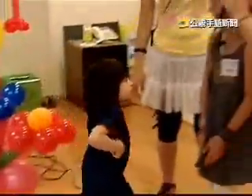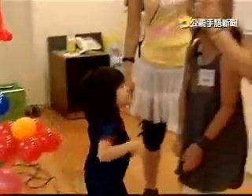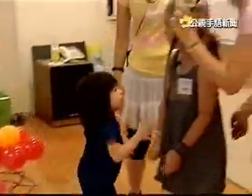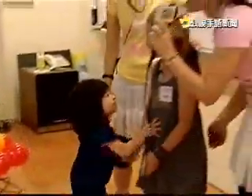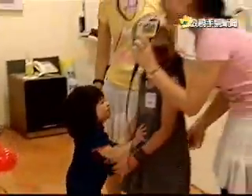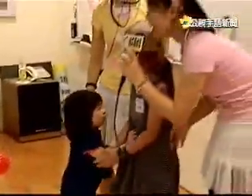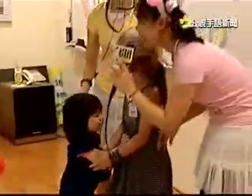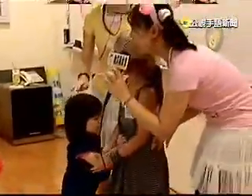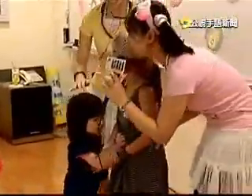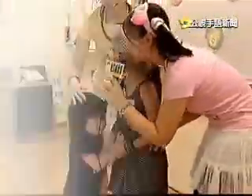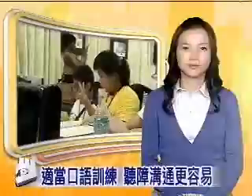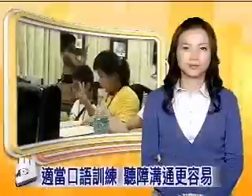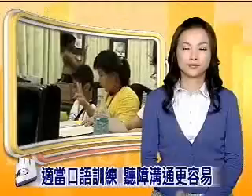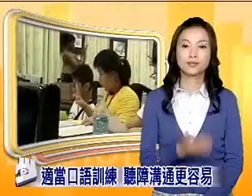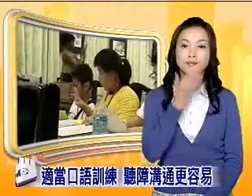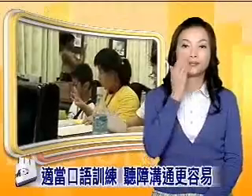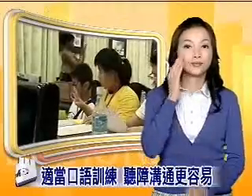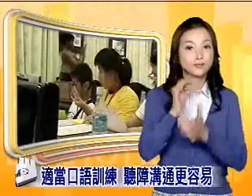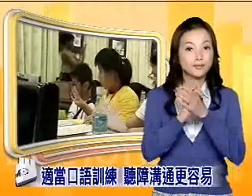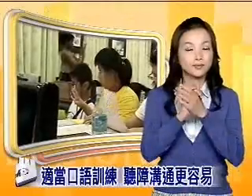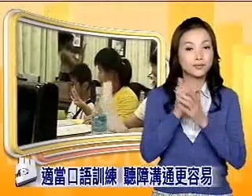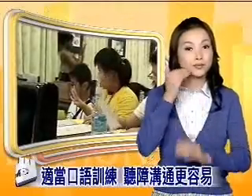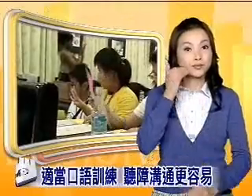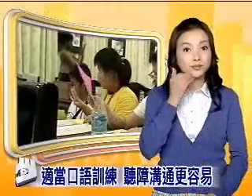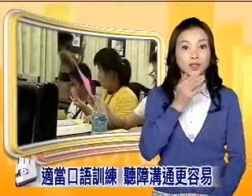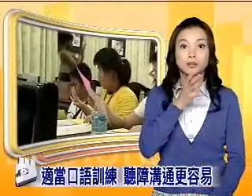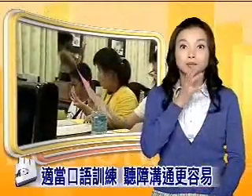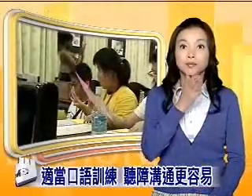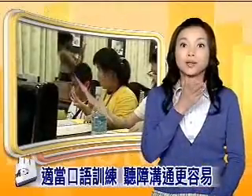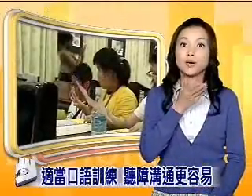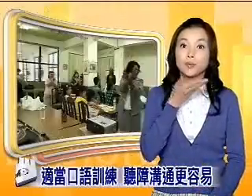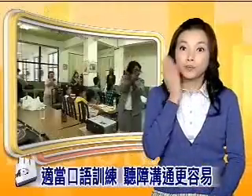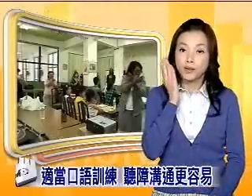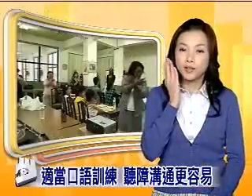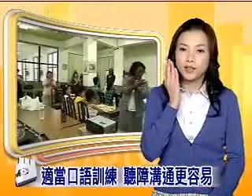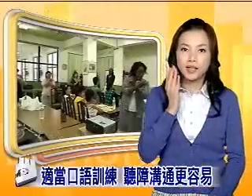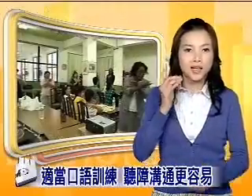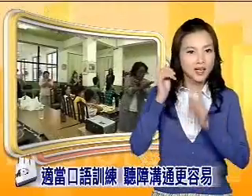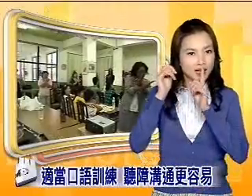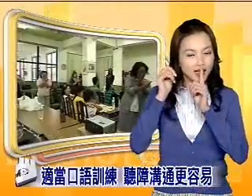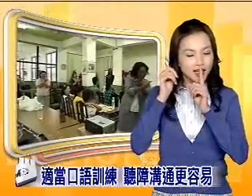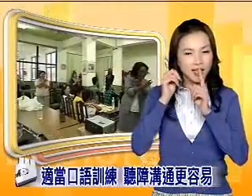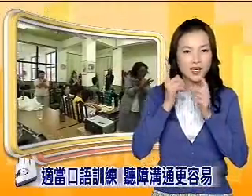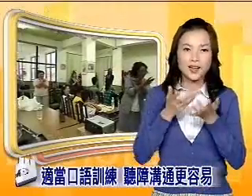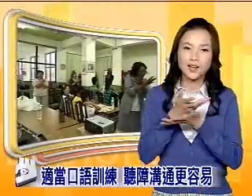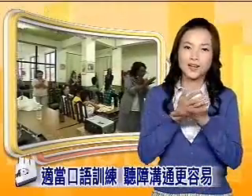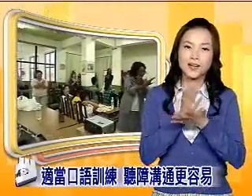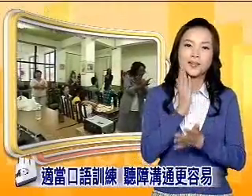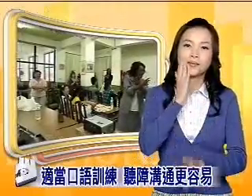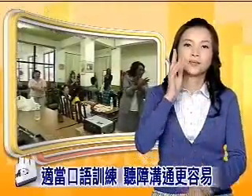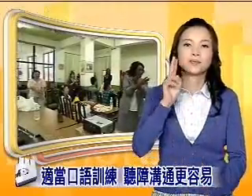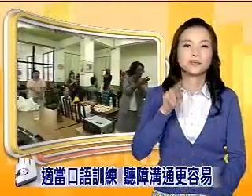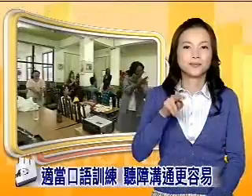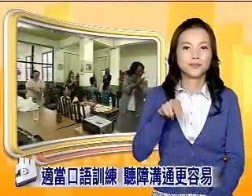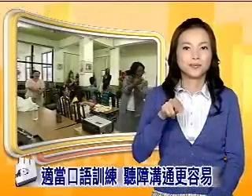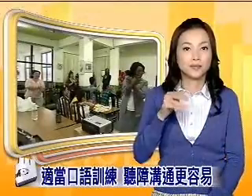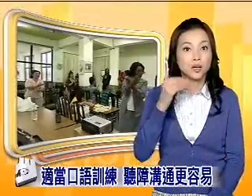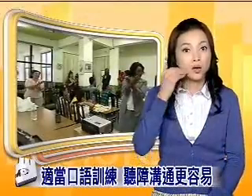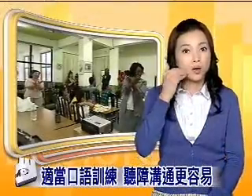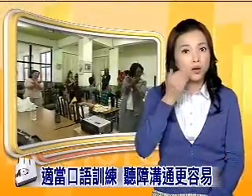台北报道。 听障朋友如果能够提高自己的口语能力，对外界沟通也会更加顺畅。接